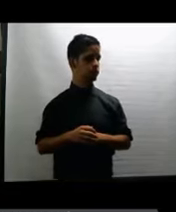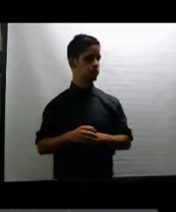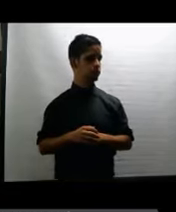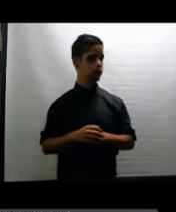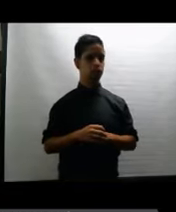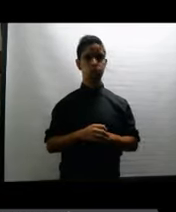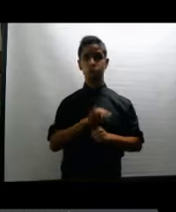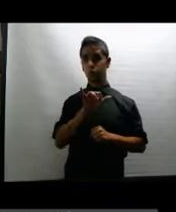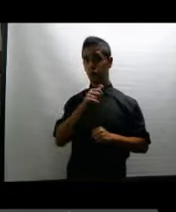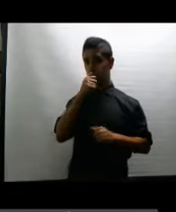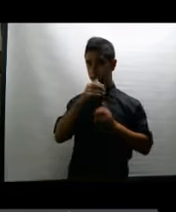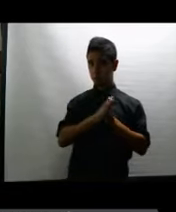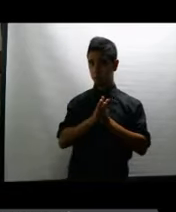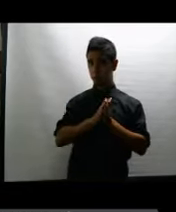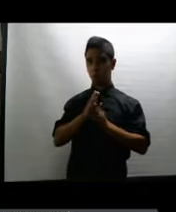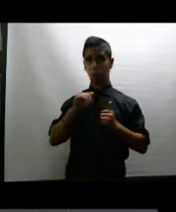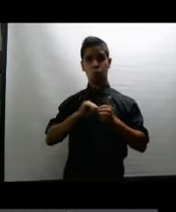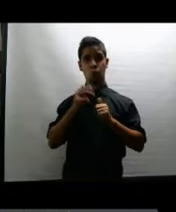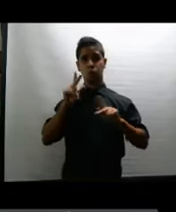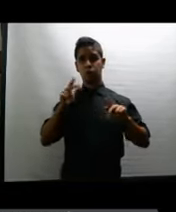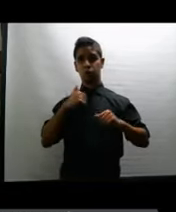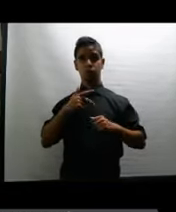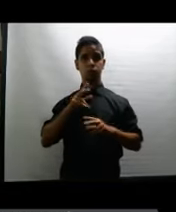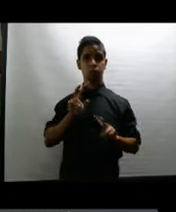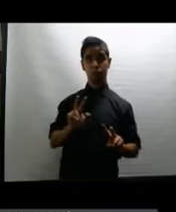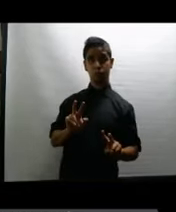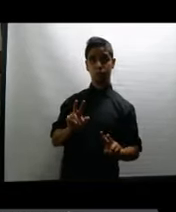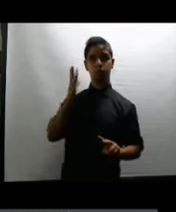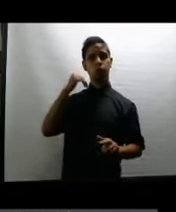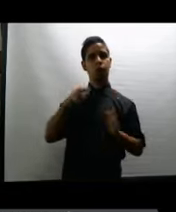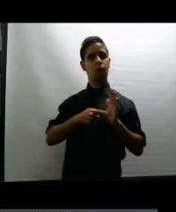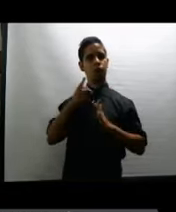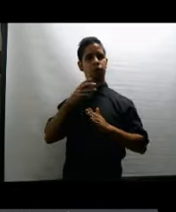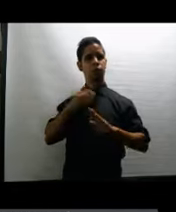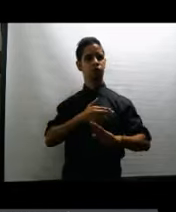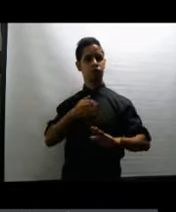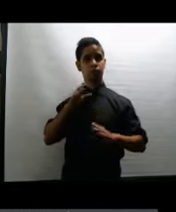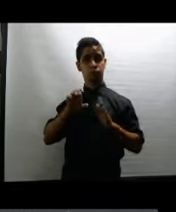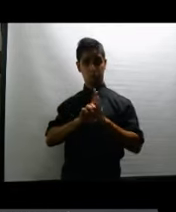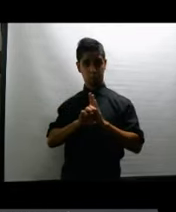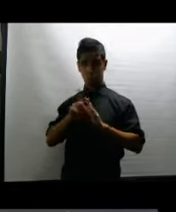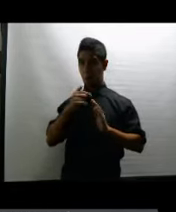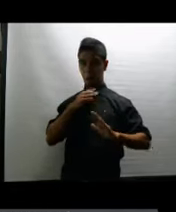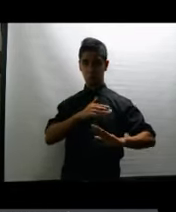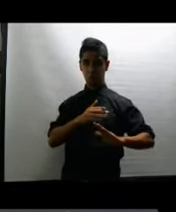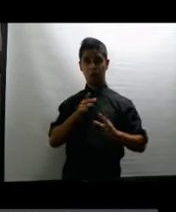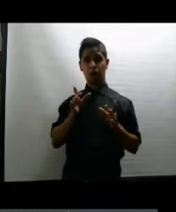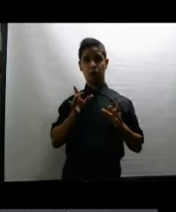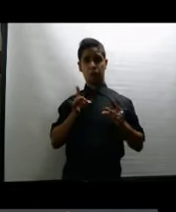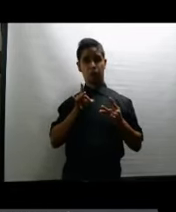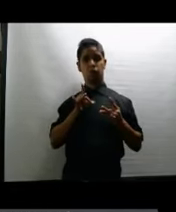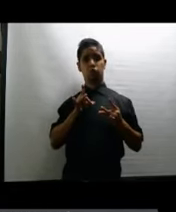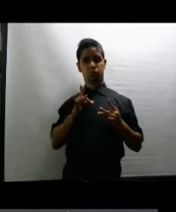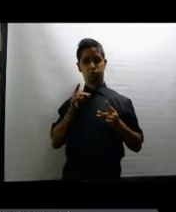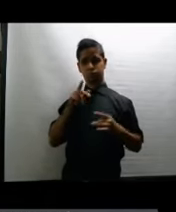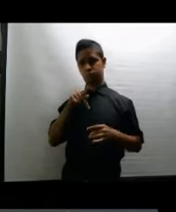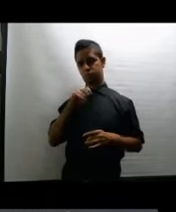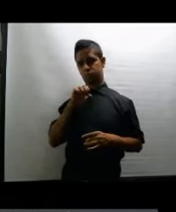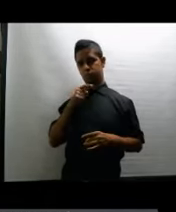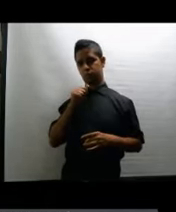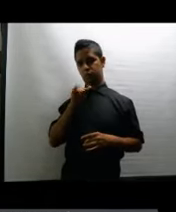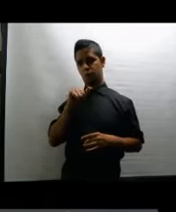reacciones de la gente, porque hay música que es bien pegajosa. y la